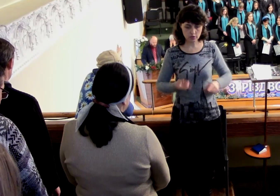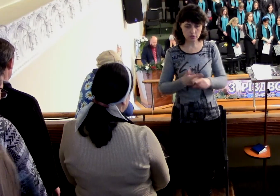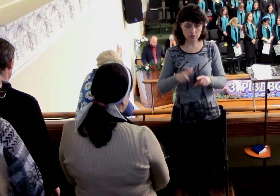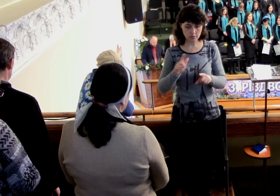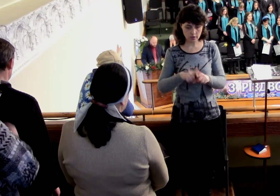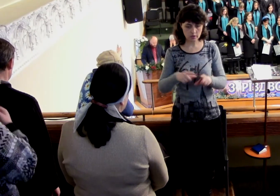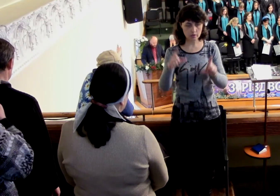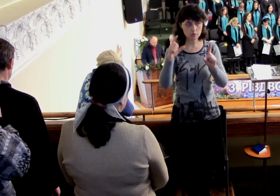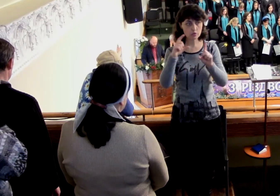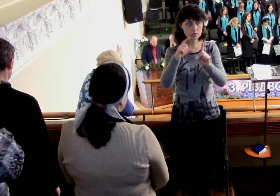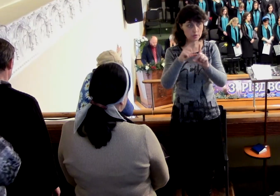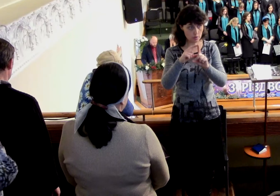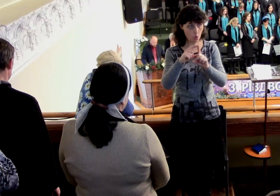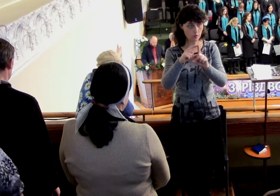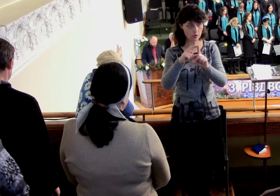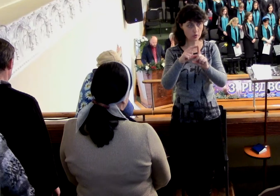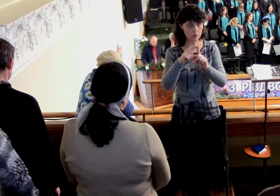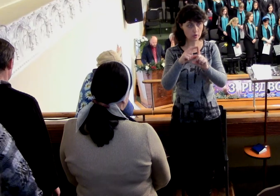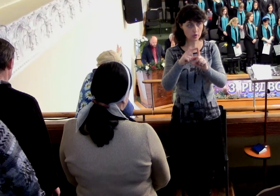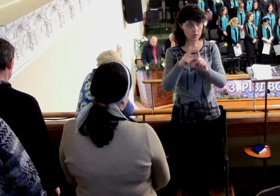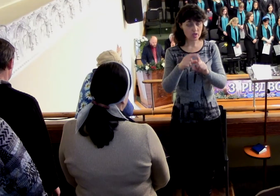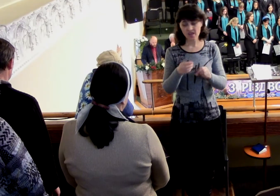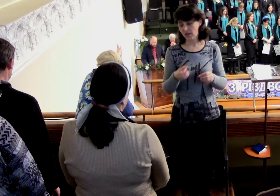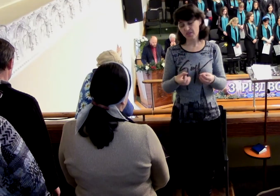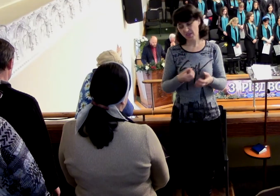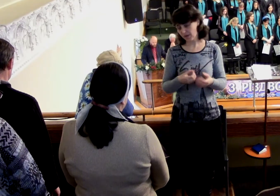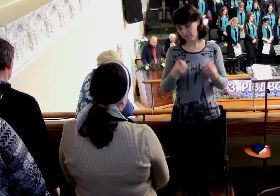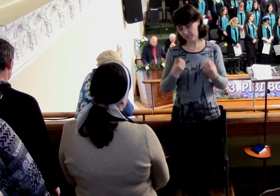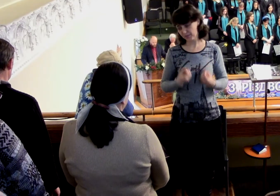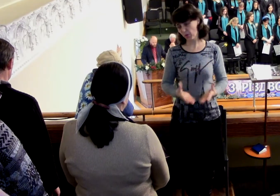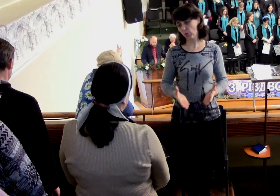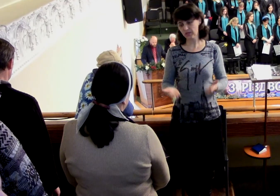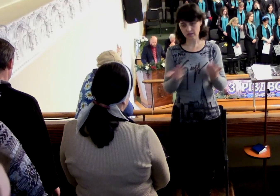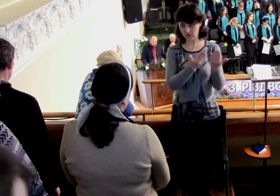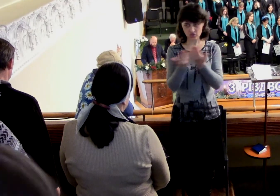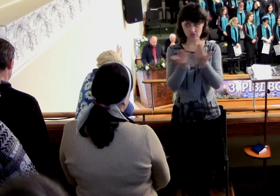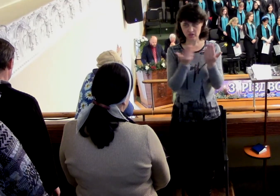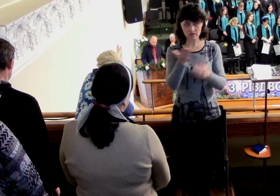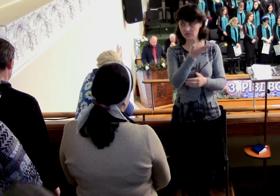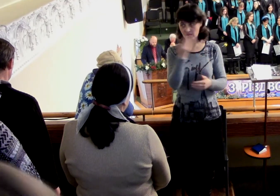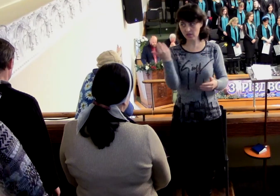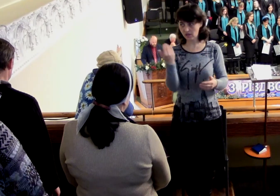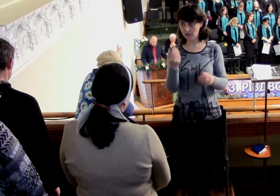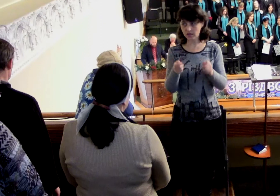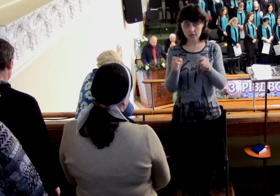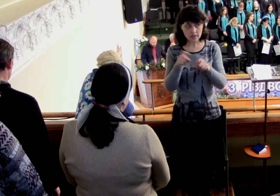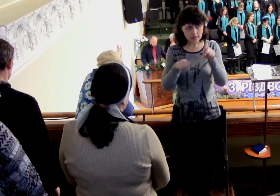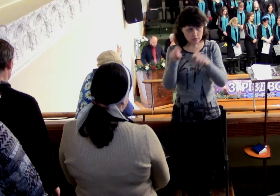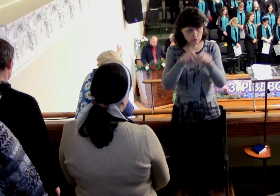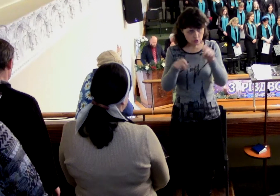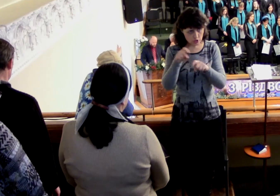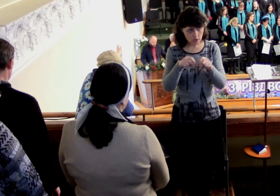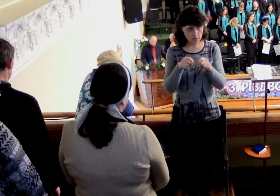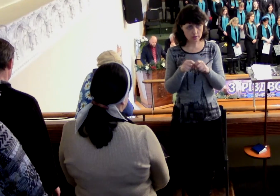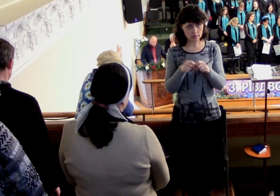его, а вникать в него, изучать его, размышлять о нем. Господи, Ты видишь сегодняшнее